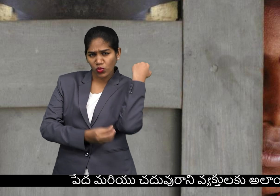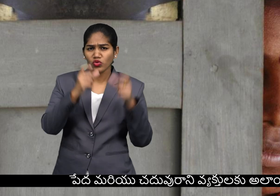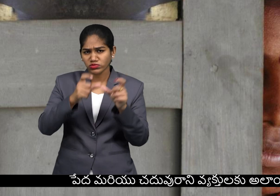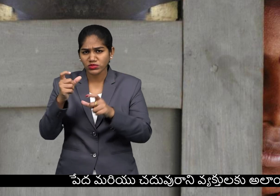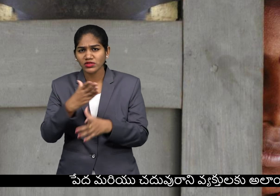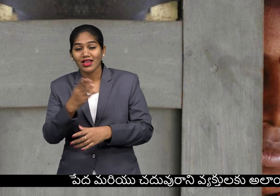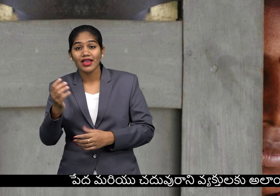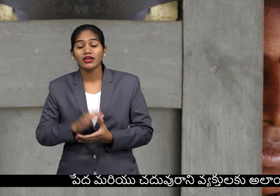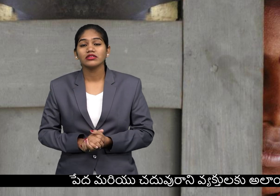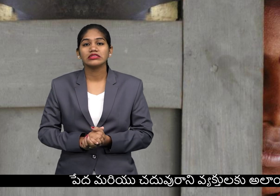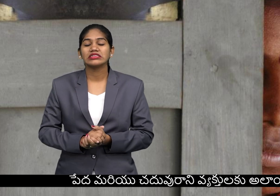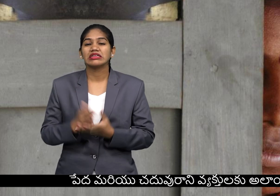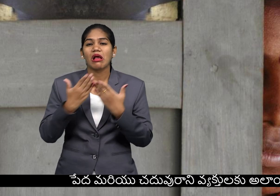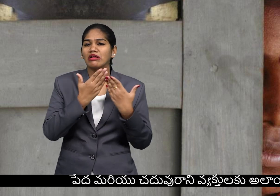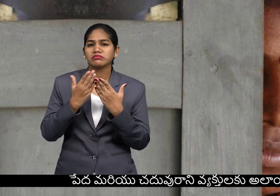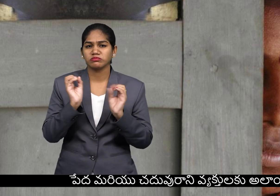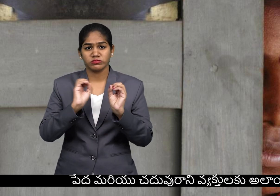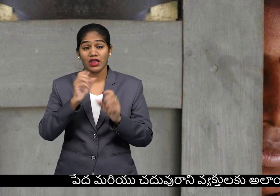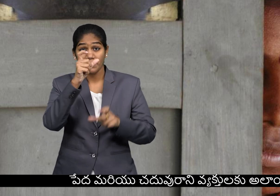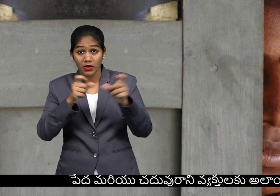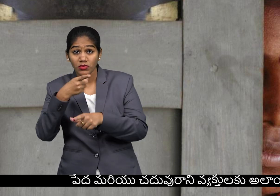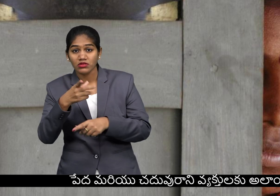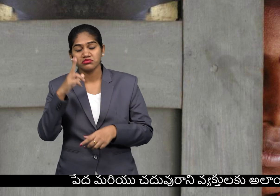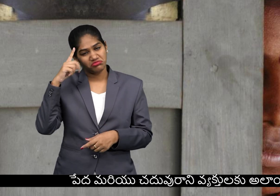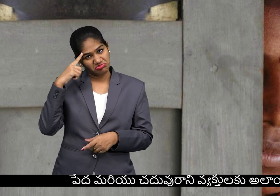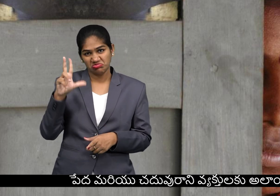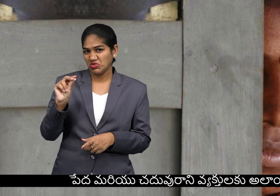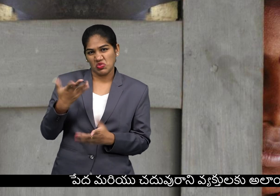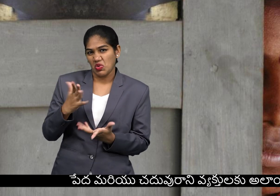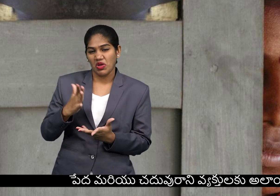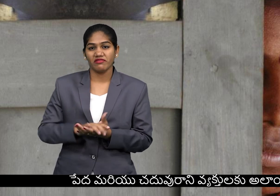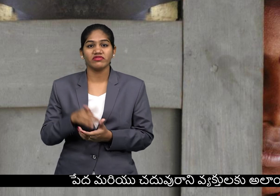పేద మరియు చదువురాని వ్యక్తులకు అలాంటి ప్రవేశం లేదు.